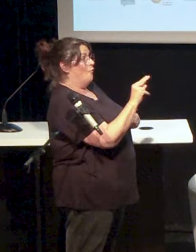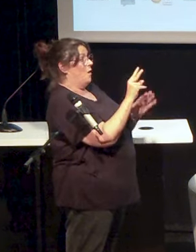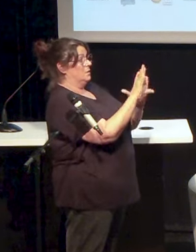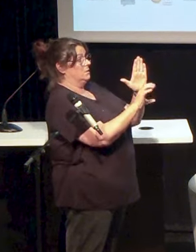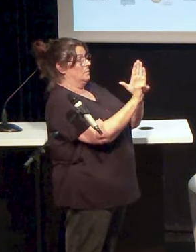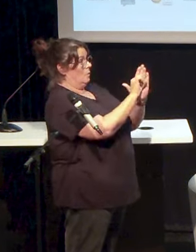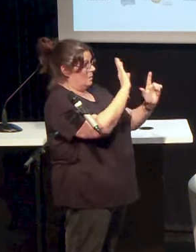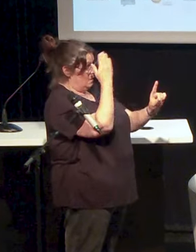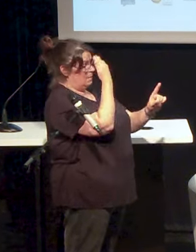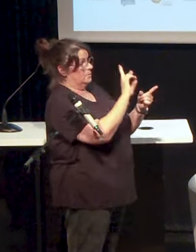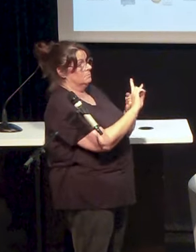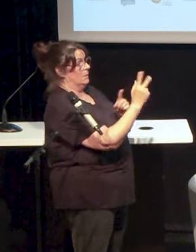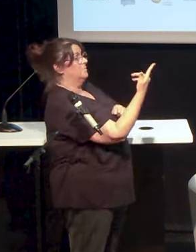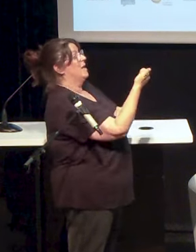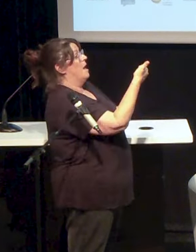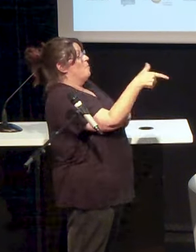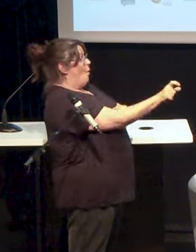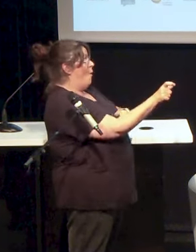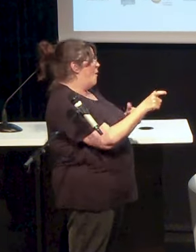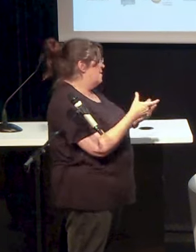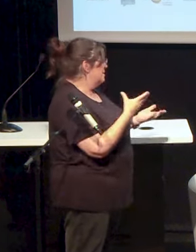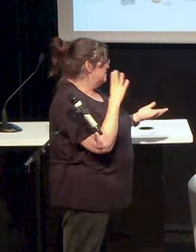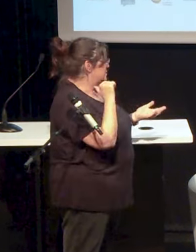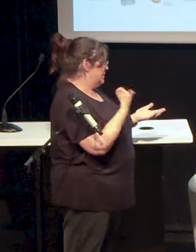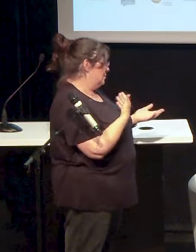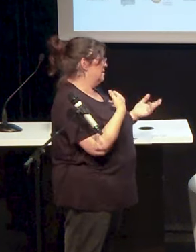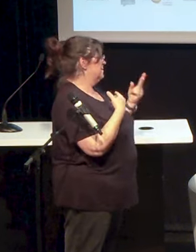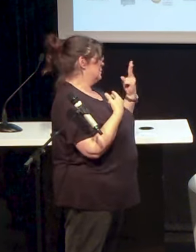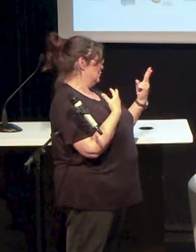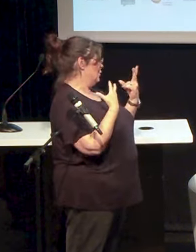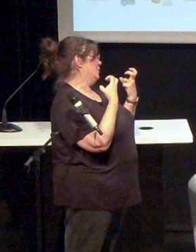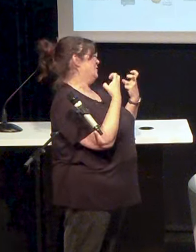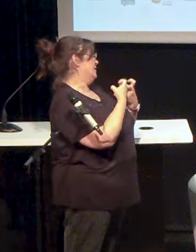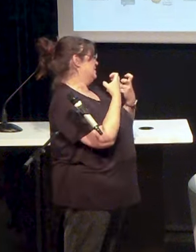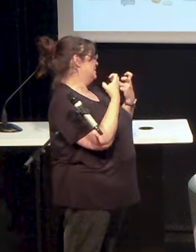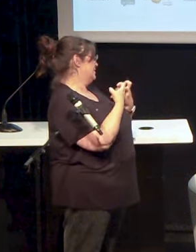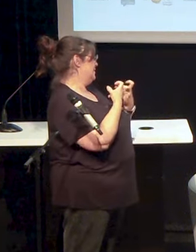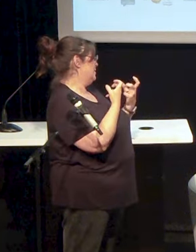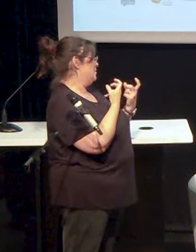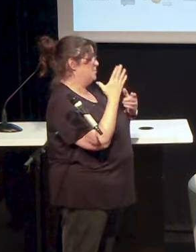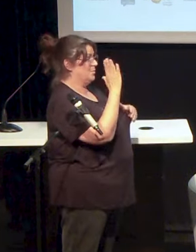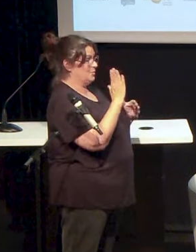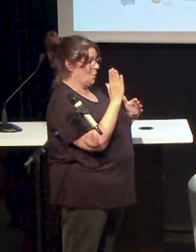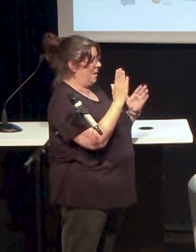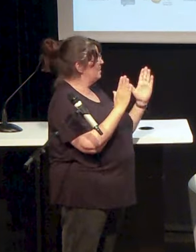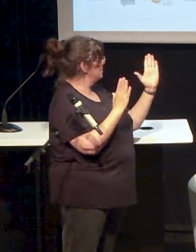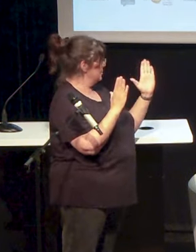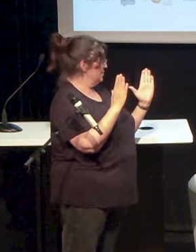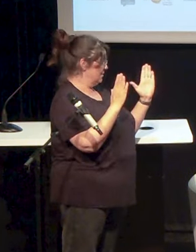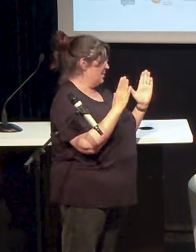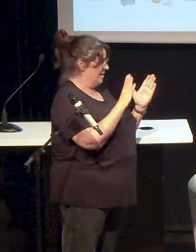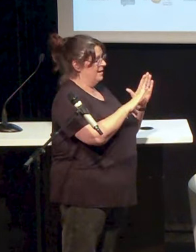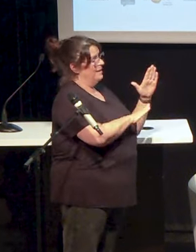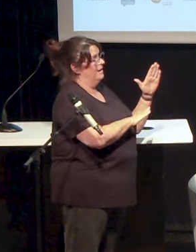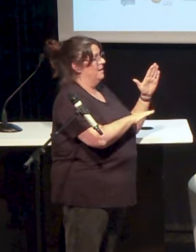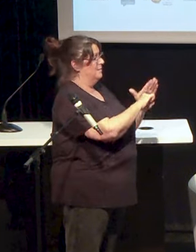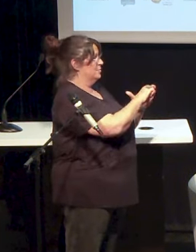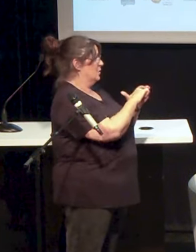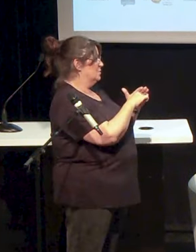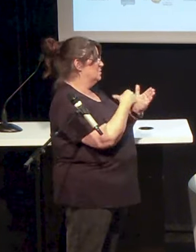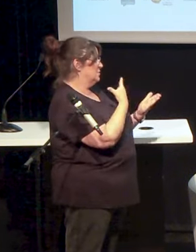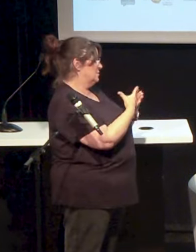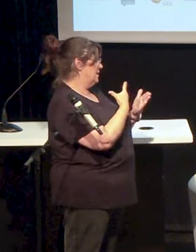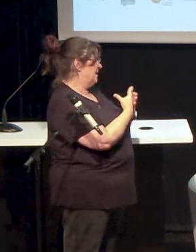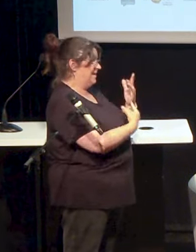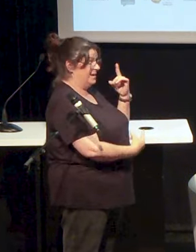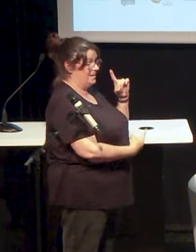puissent correspondre. Donc voilà, donc vous avez deux exemples de nécessité de transcodage qui sont indispensables,